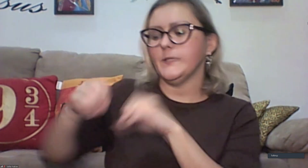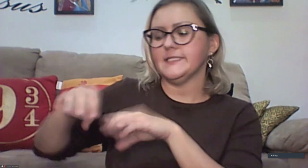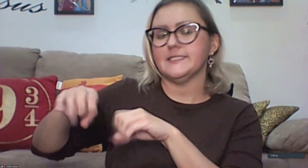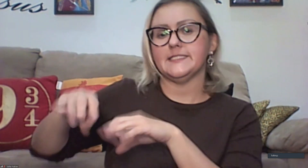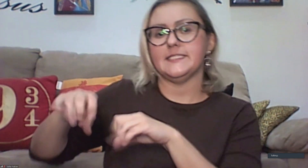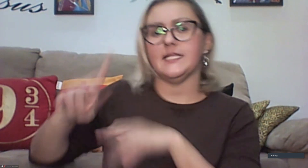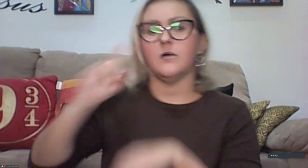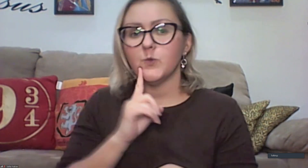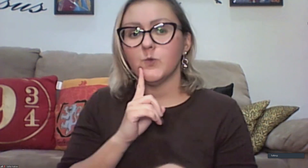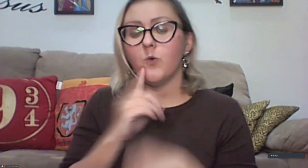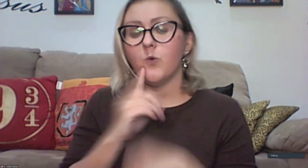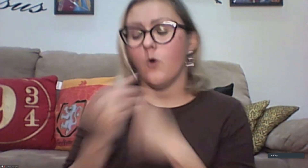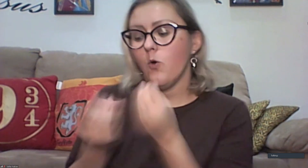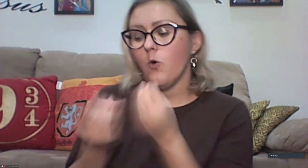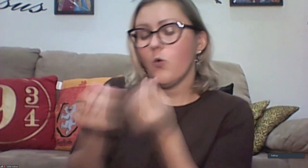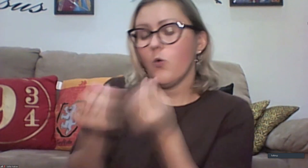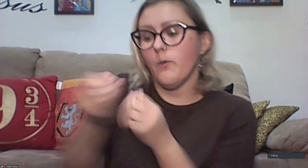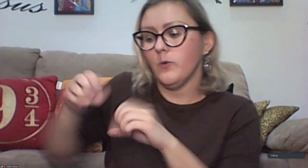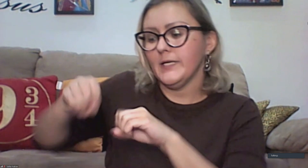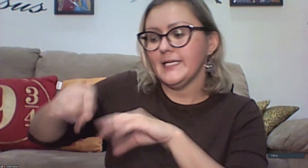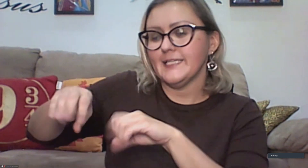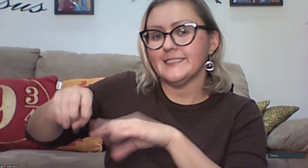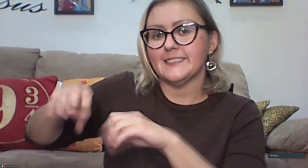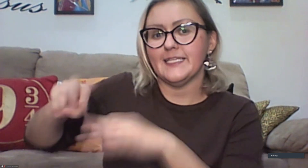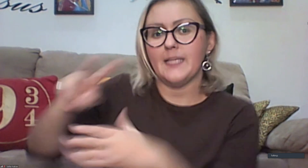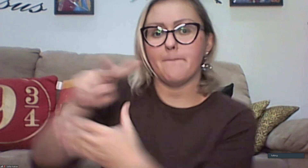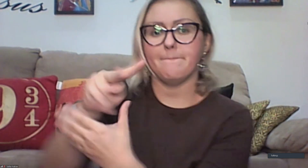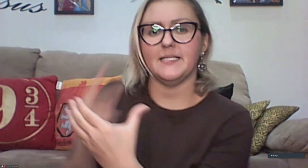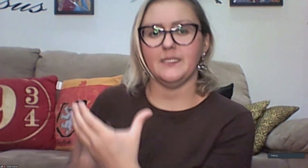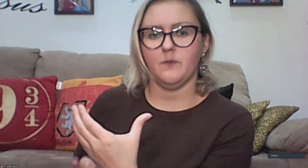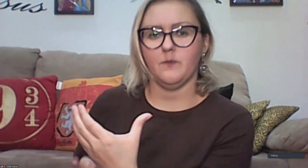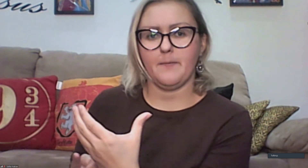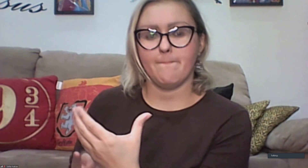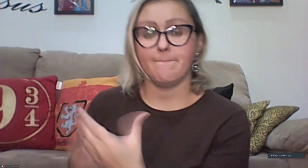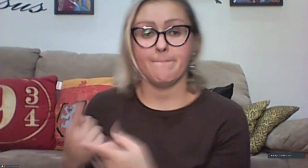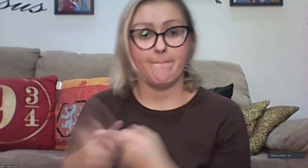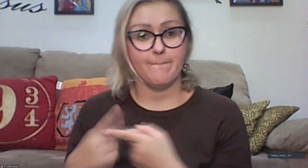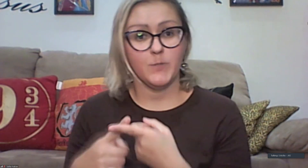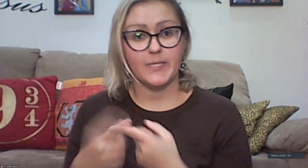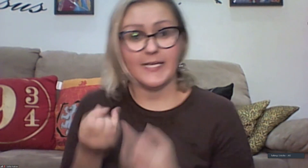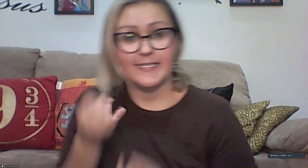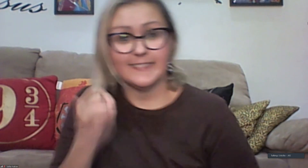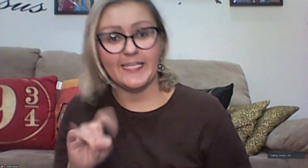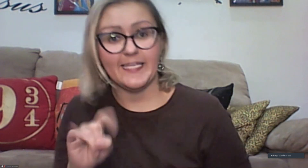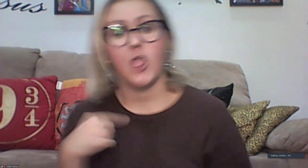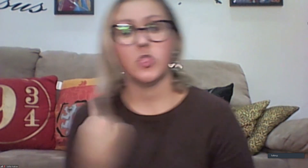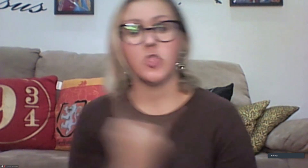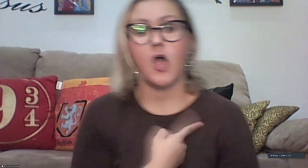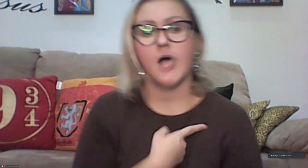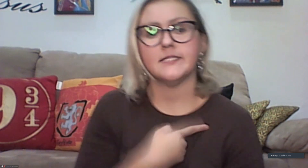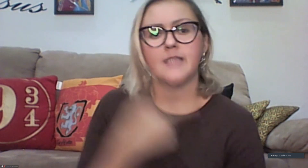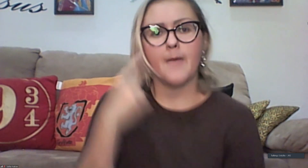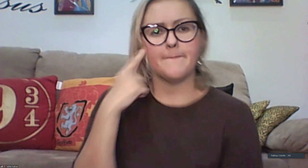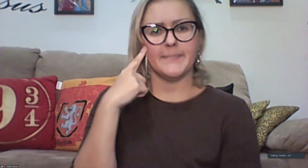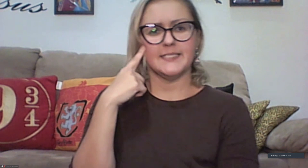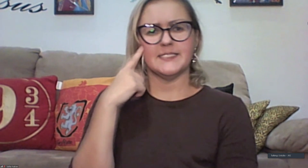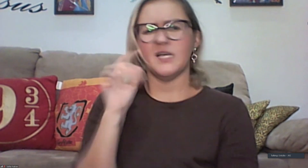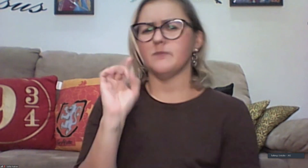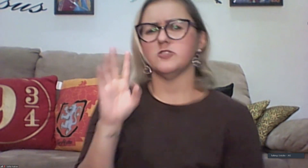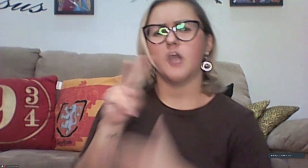identidade enquanto cidadão surdo. Então, você precisa pensar na questão do ensino do surdo, mas